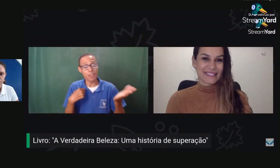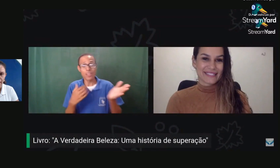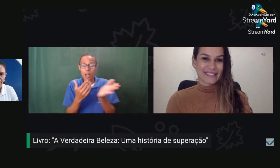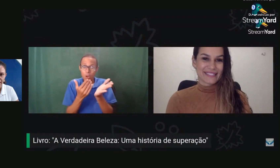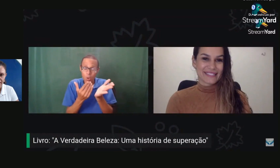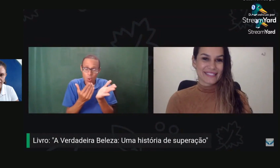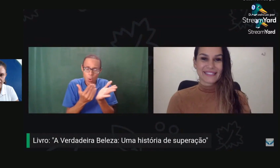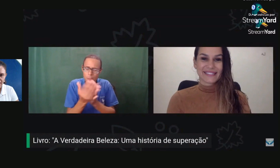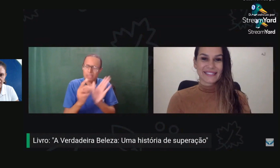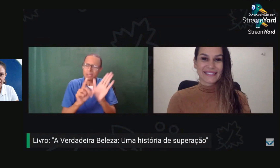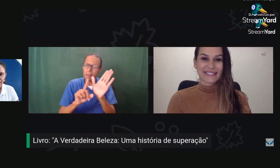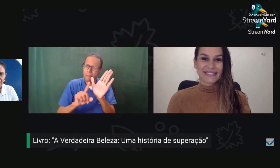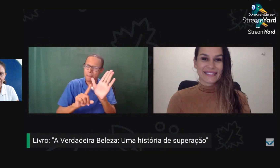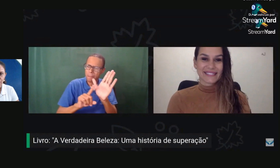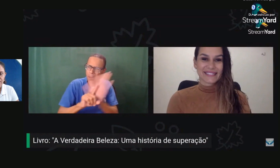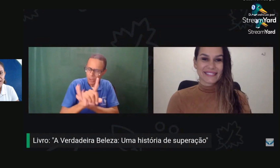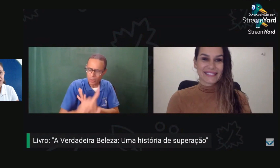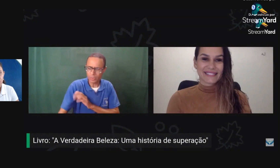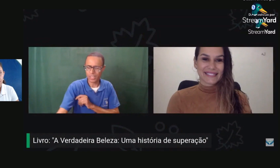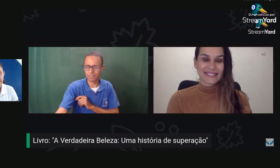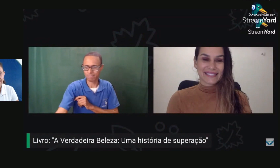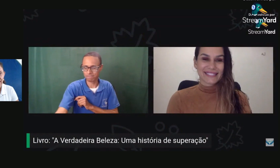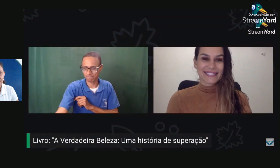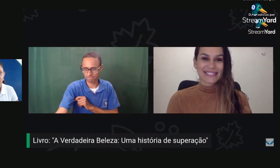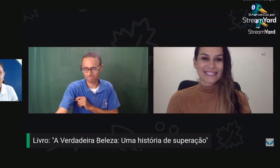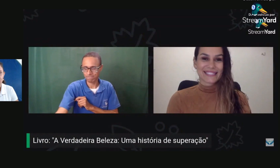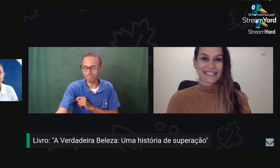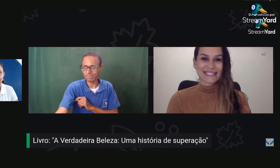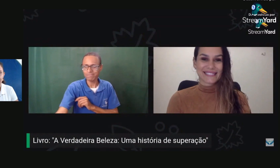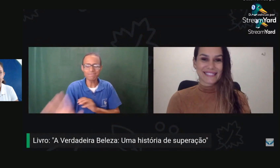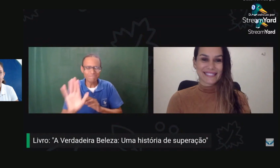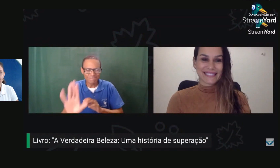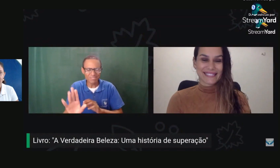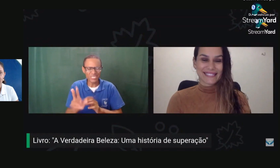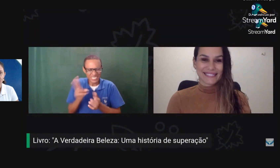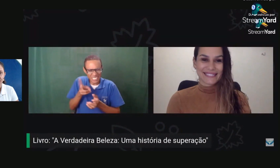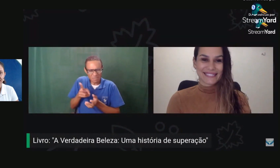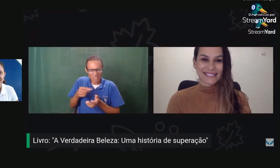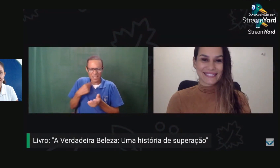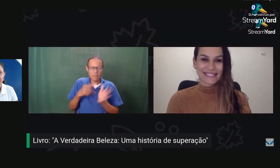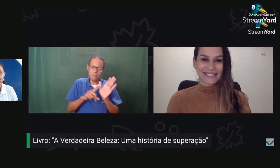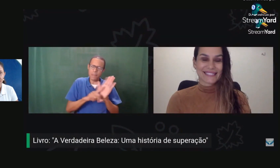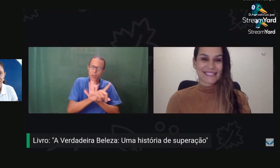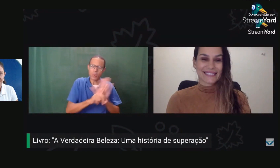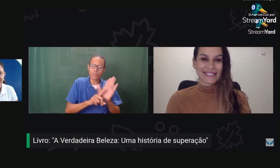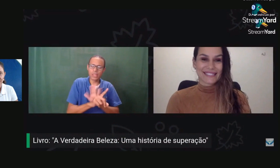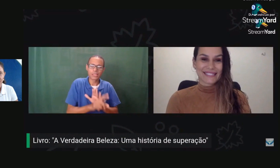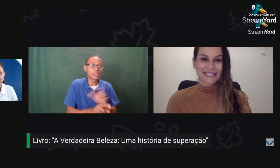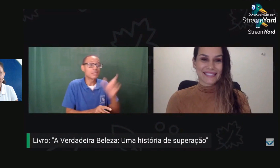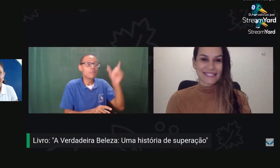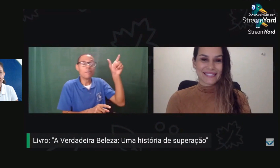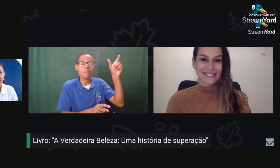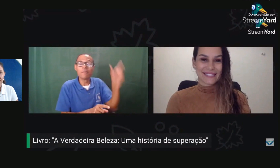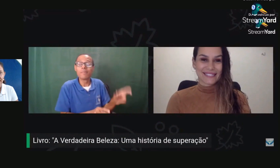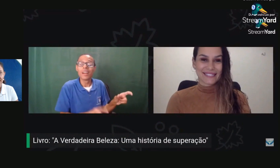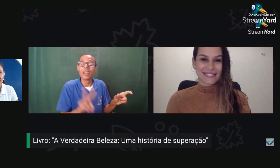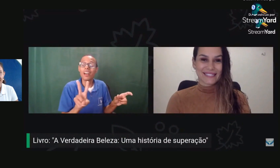no nosso país. E gostaria de começar o nosso papo, a nossa conversa,